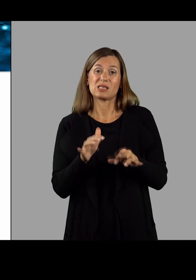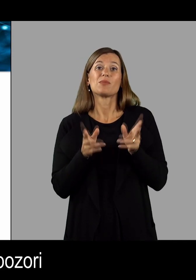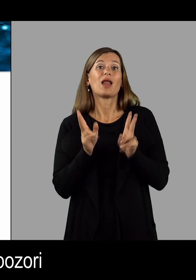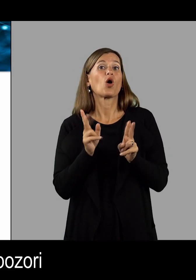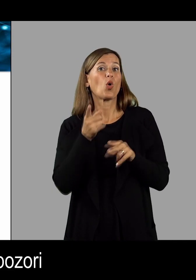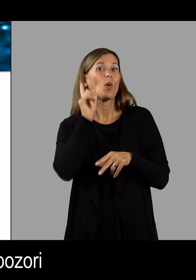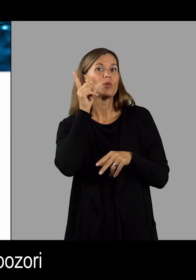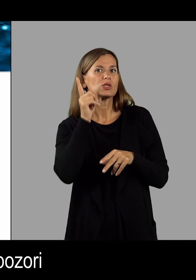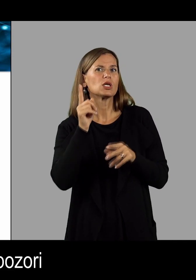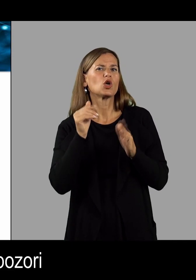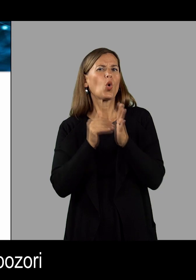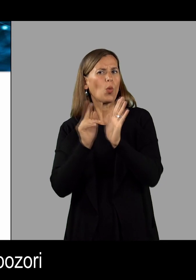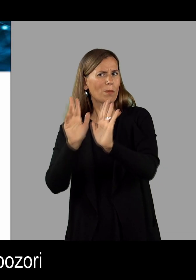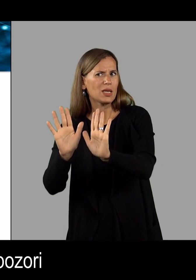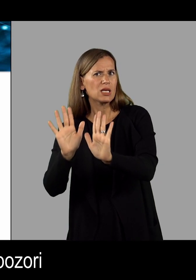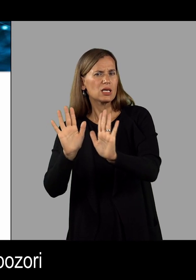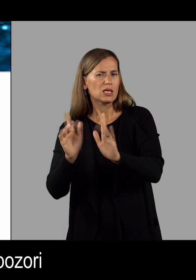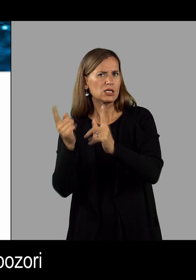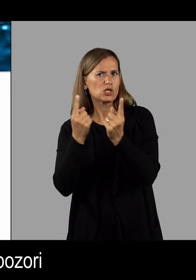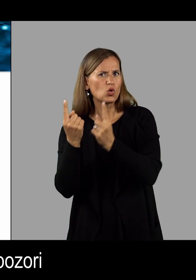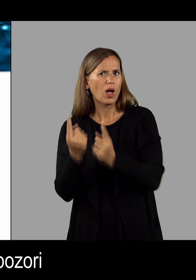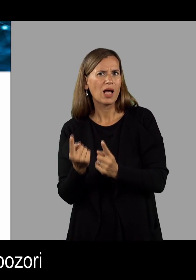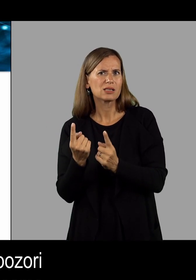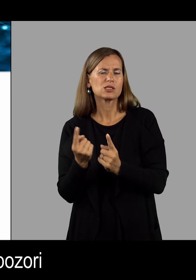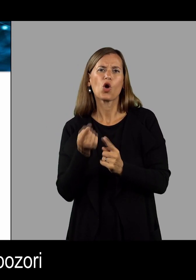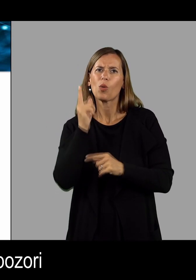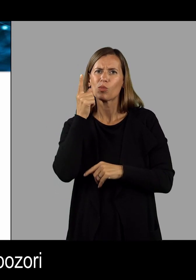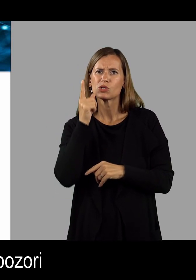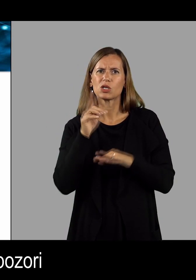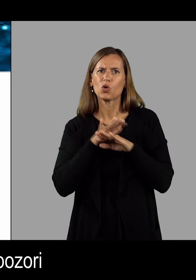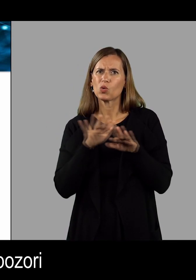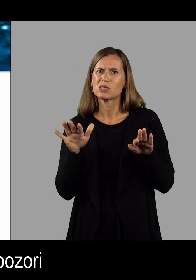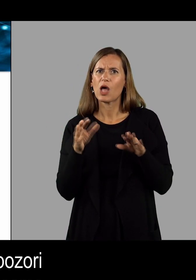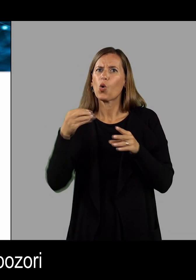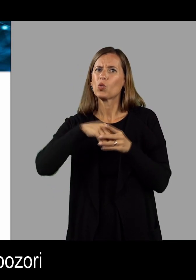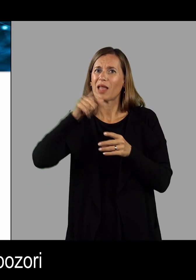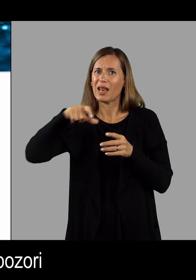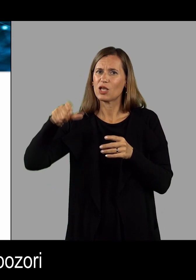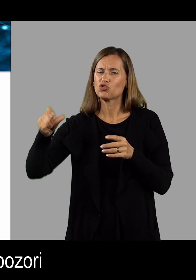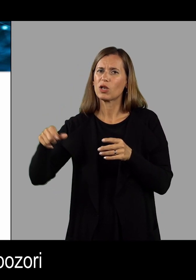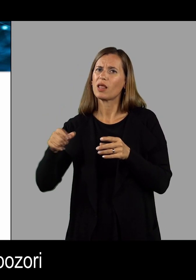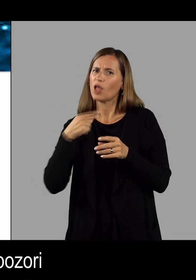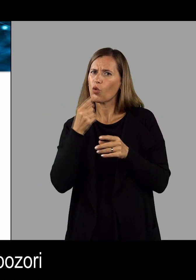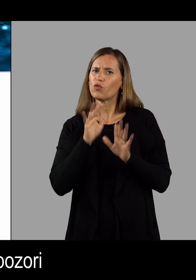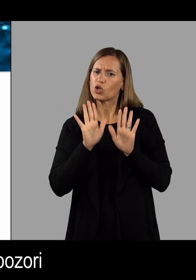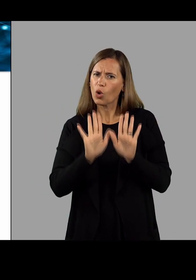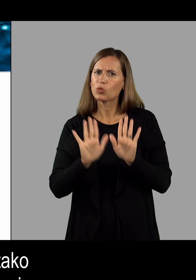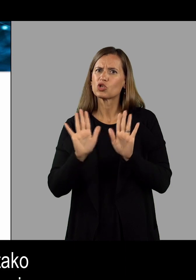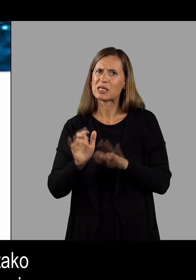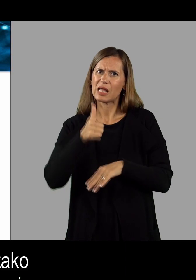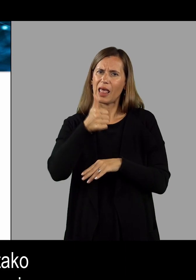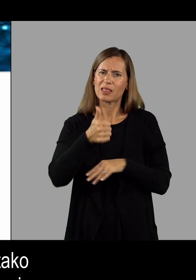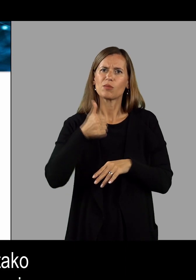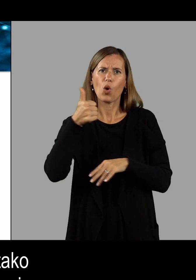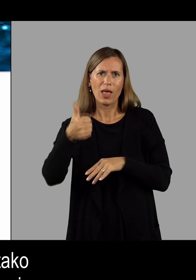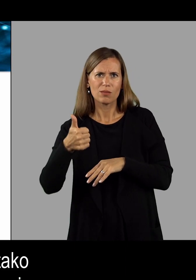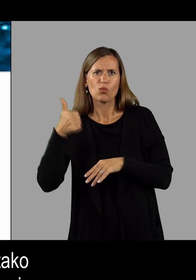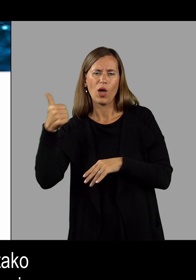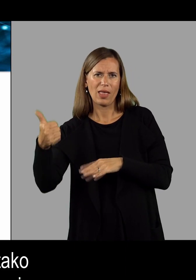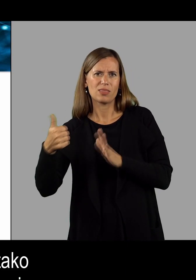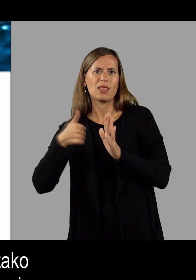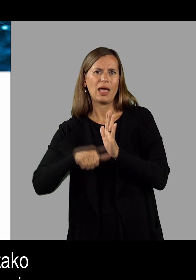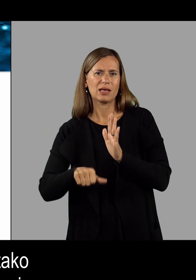govorec naenkrat. Software bo to samo vse prevajal v neko pisno obliko, odvisno glede na input, ki ga bo prejel.